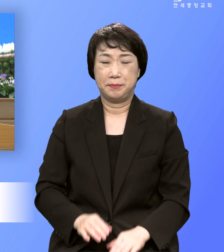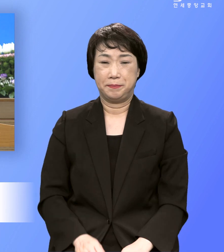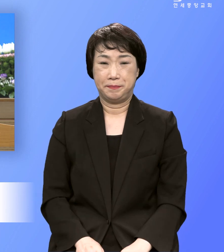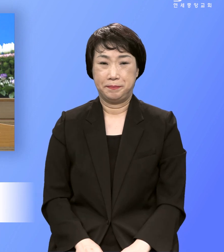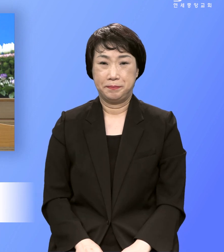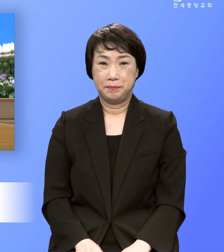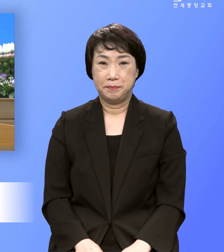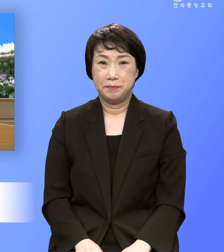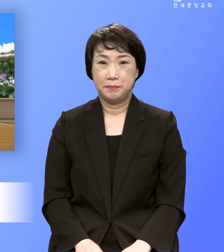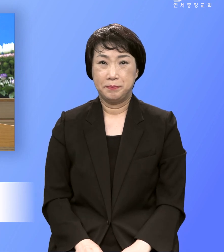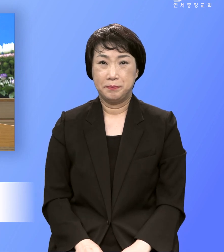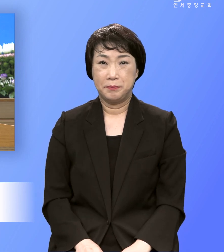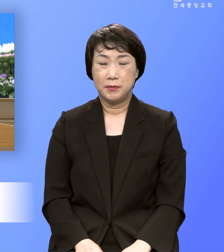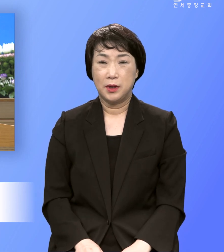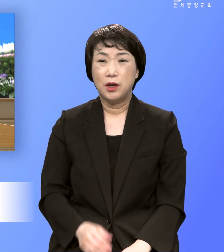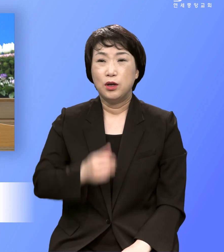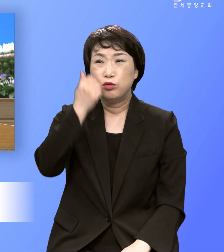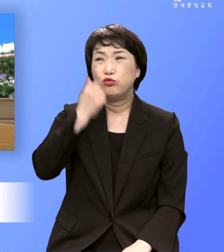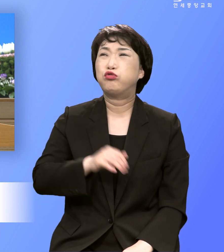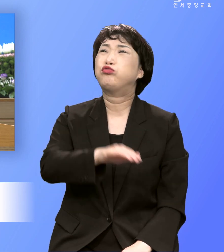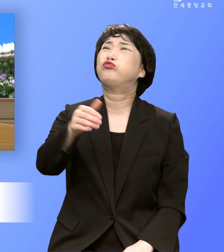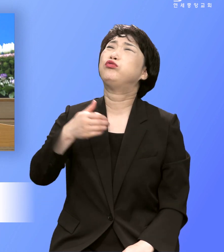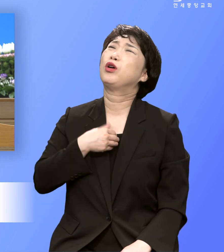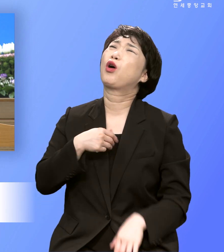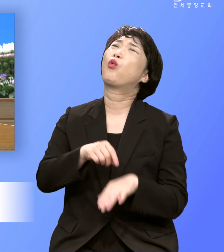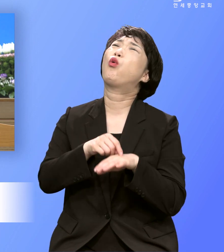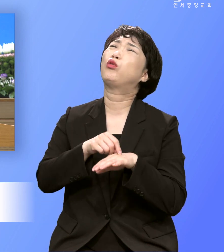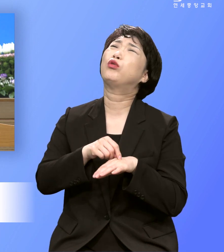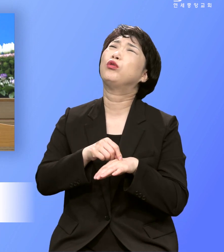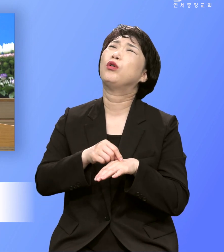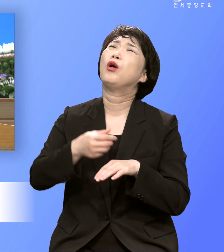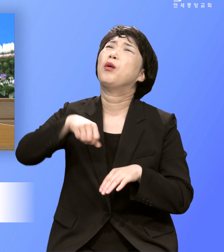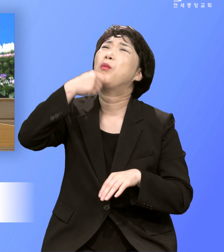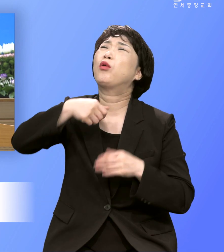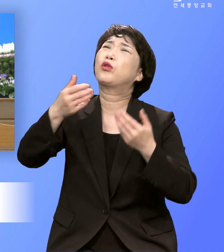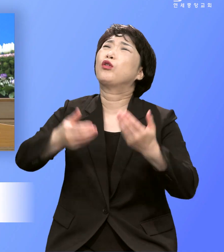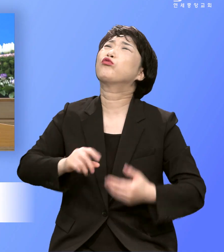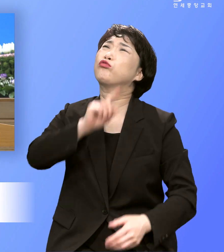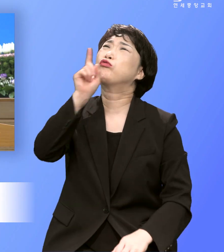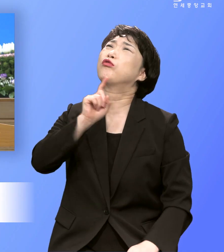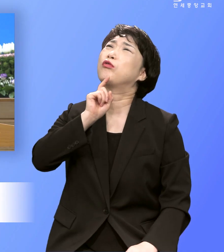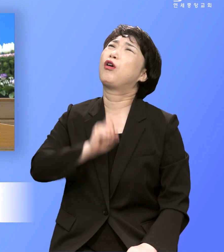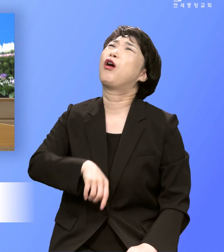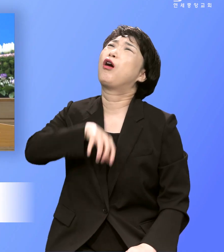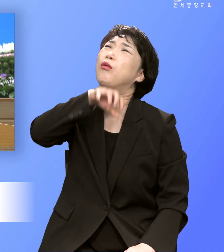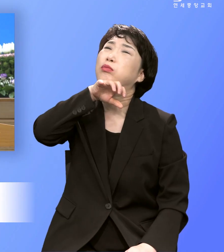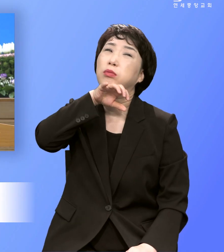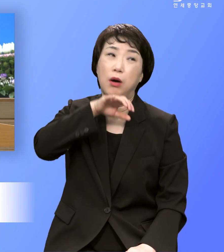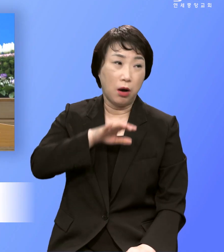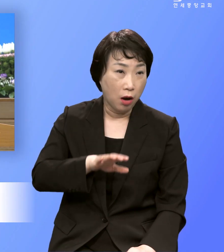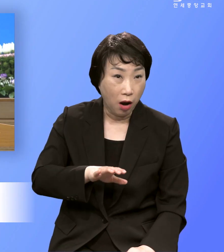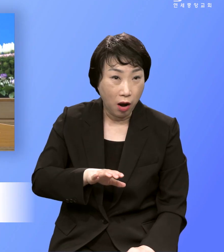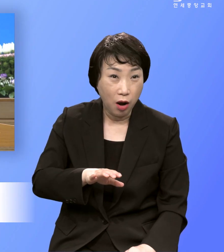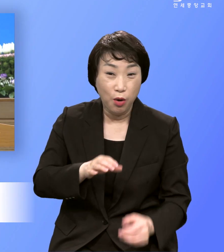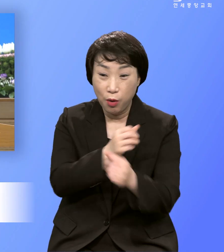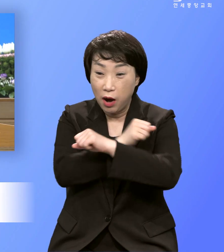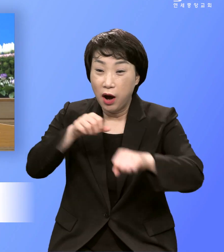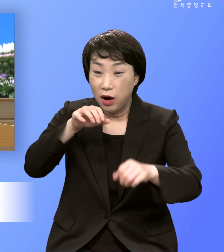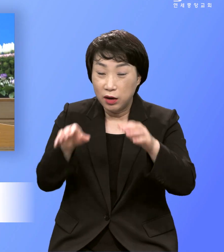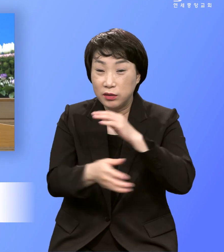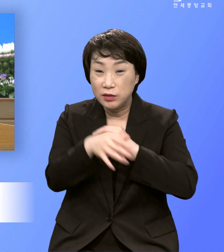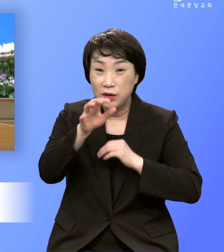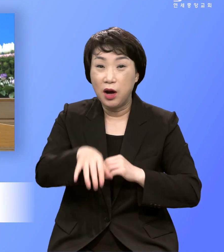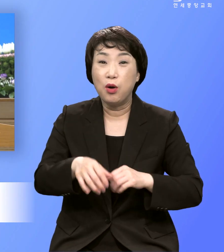자, 누가 우리에게 고기를 주어 먹게 할고? 아니, 광야에서 고기가 어디